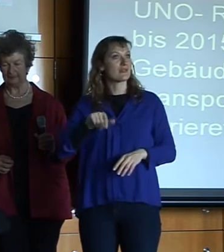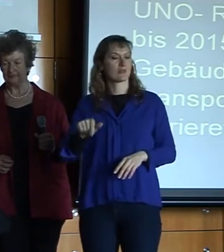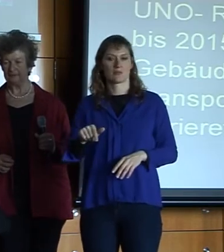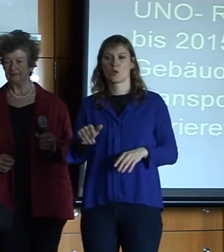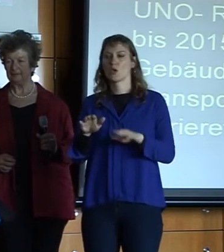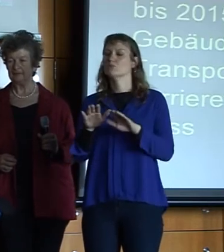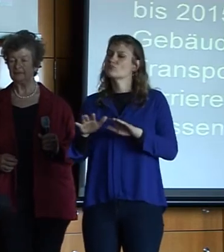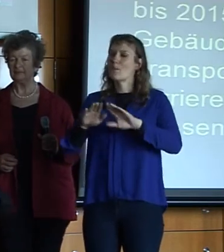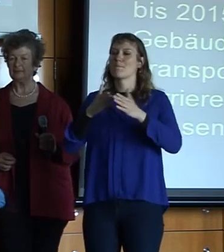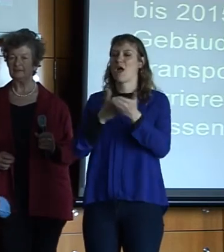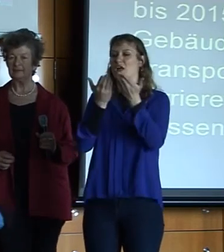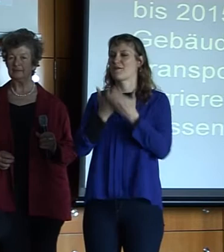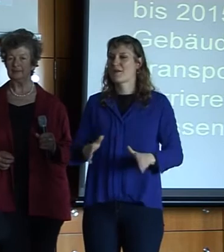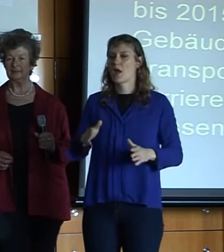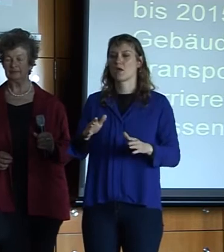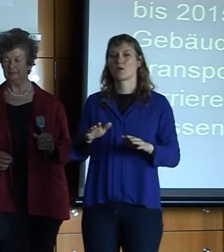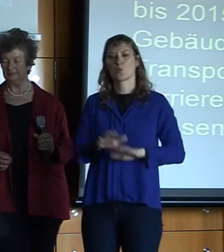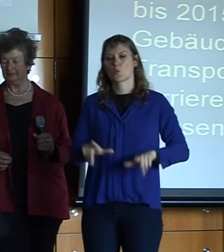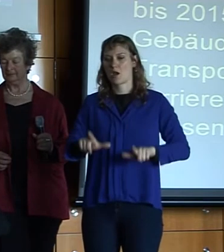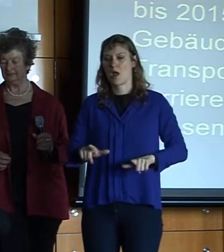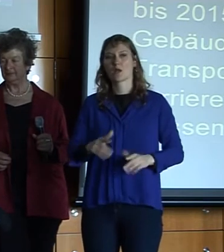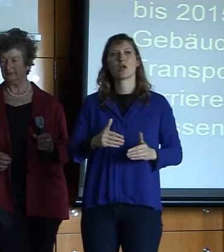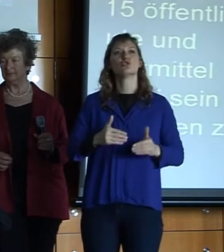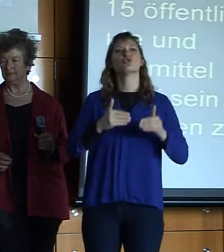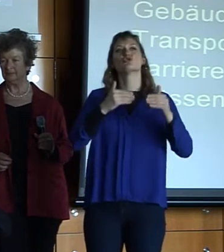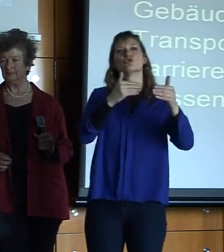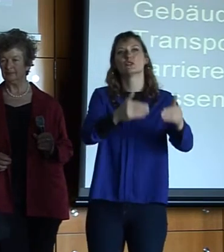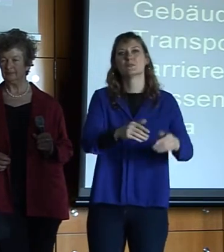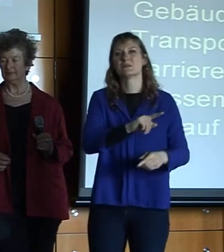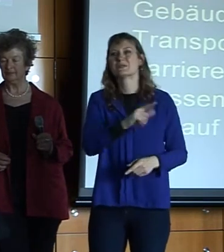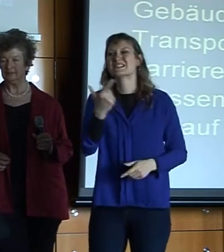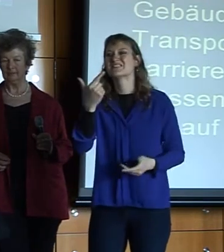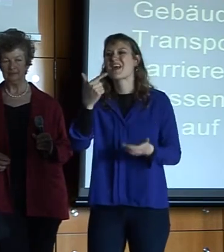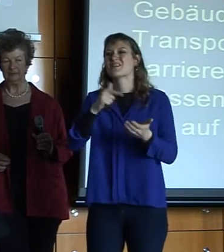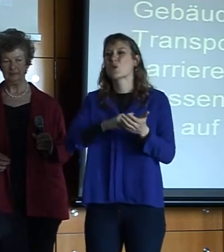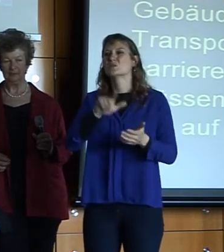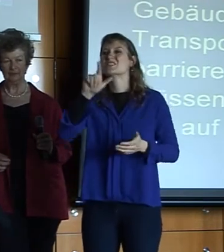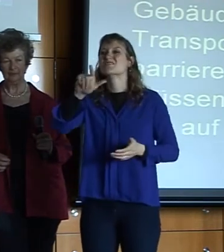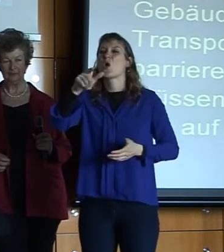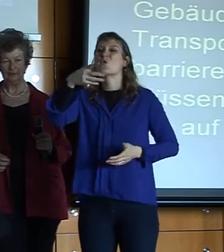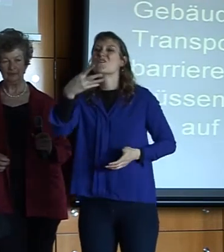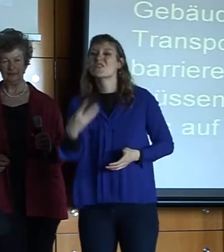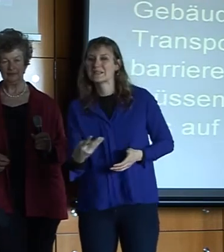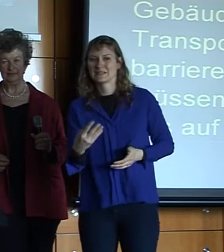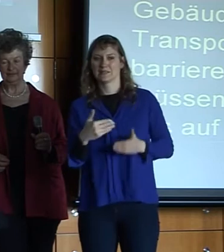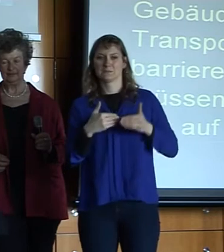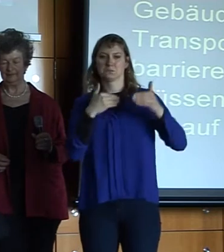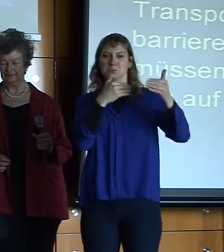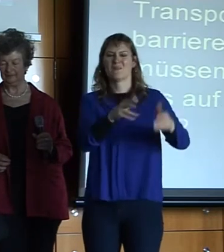der Barrierefreiheit für diesen Bereich auf das Jahr 2042 erstreckt. Mit dem Zusatz,